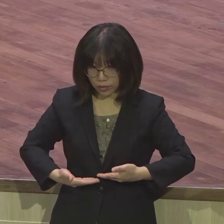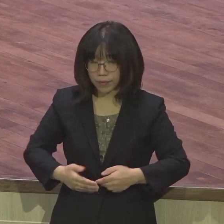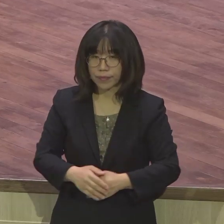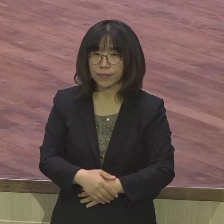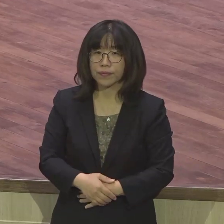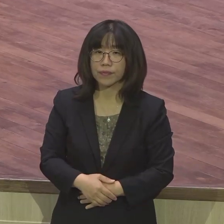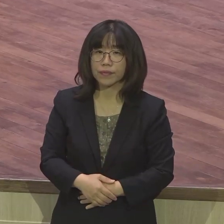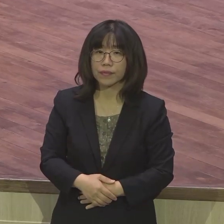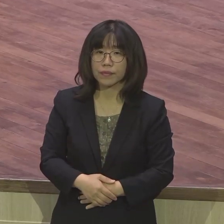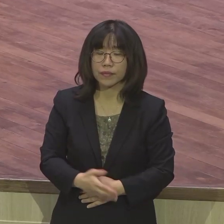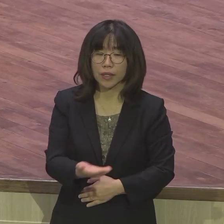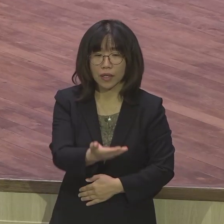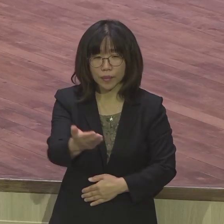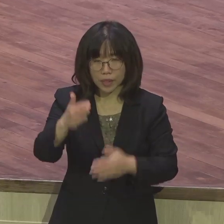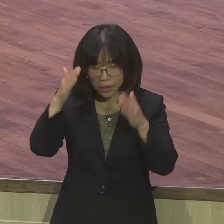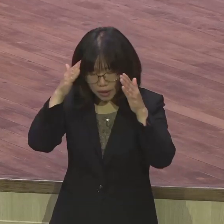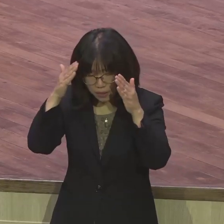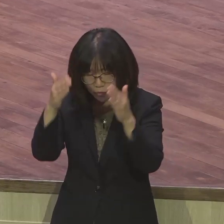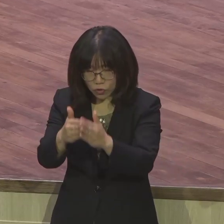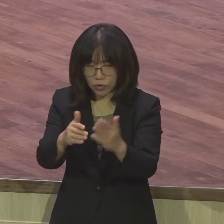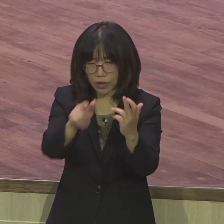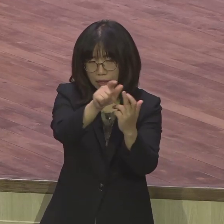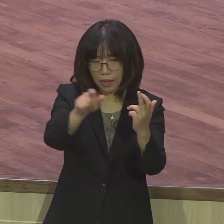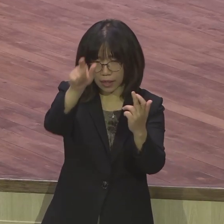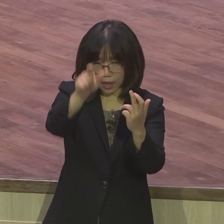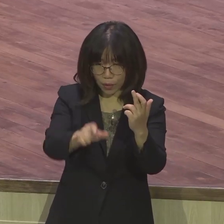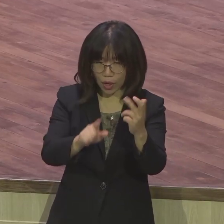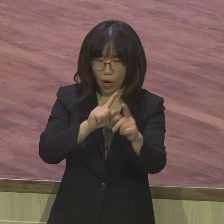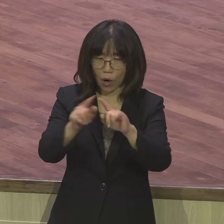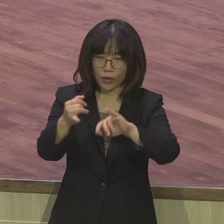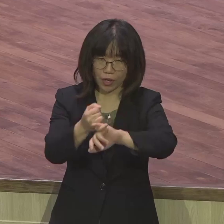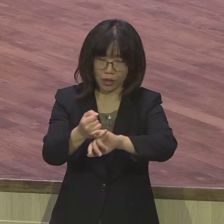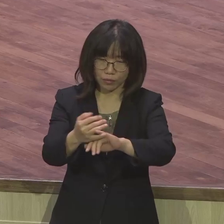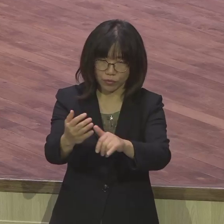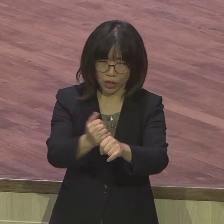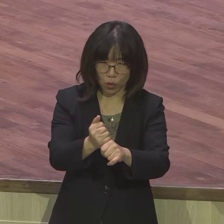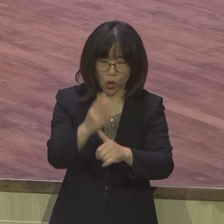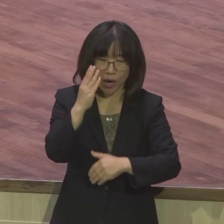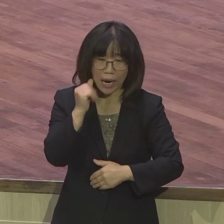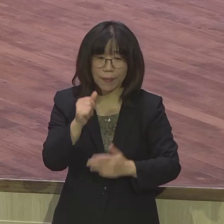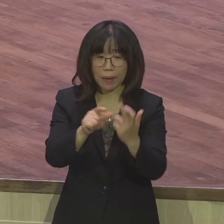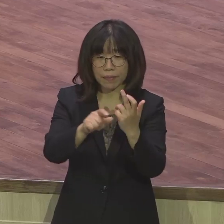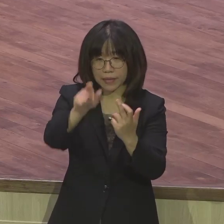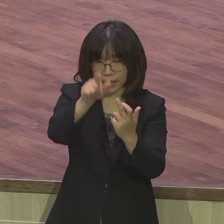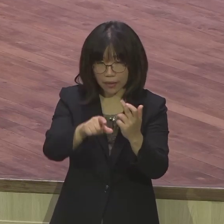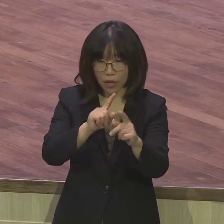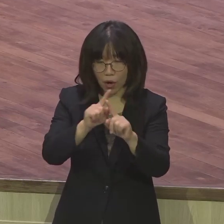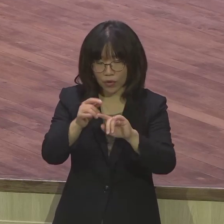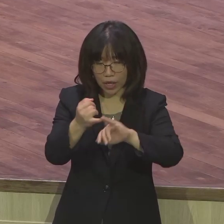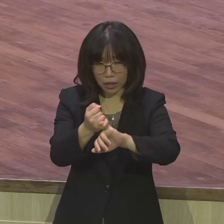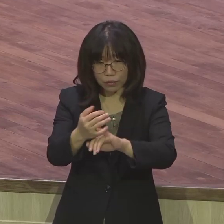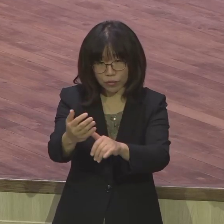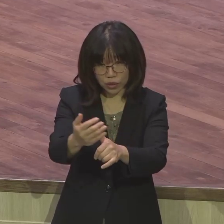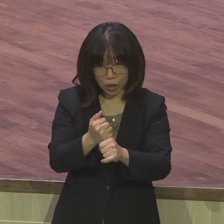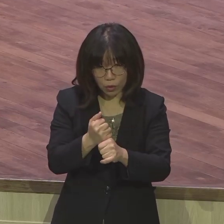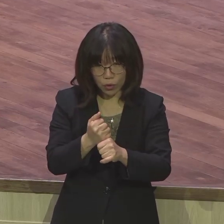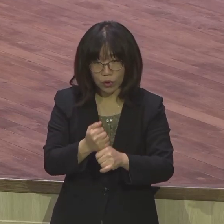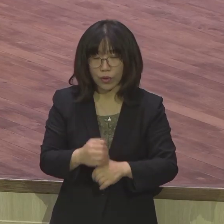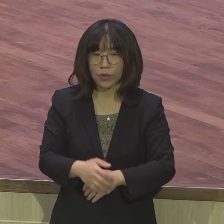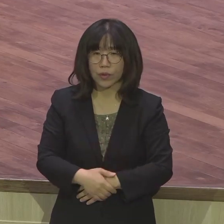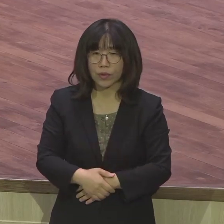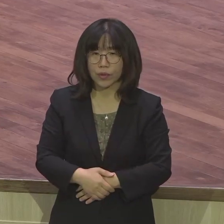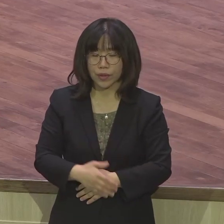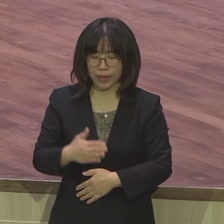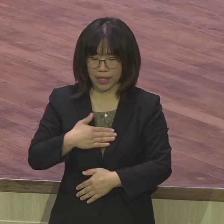여러분 우리가 집중할 때 갈보리산의 언약을 굳게 붙잡고 감람산의 언약을 붙잡고 감람산이 뭡니까? 우리 자신의